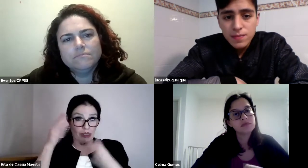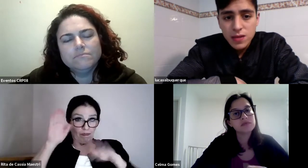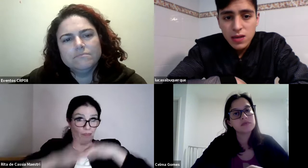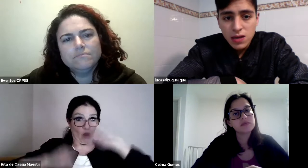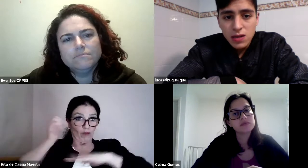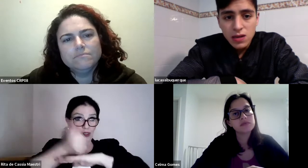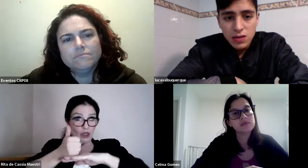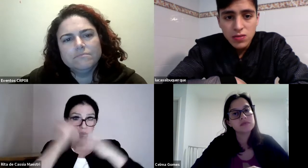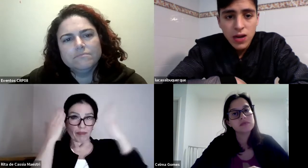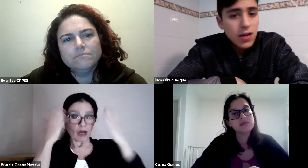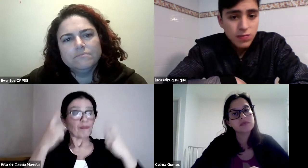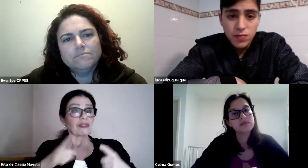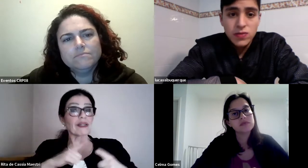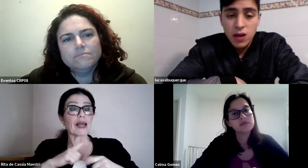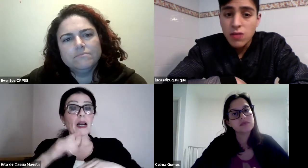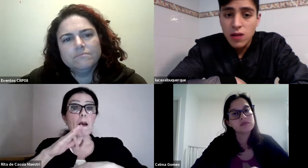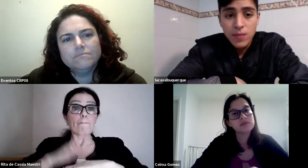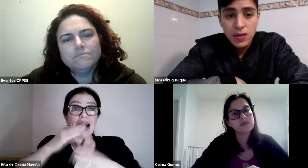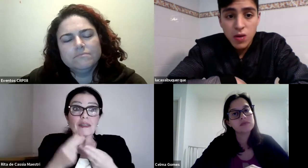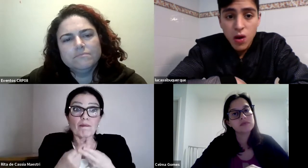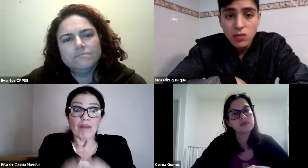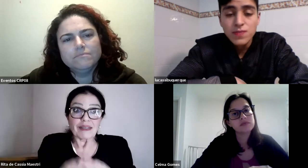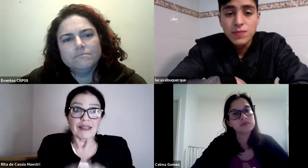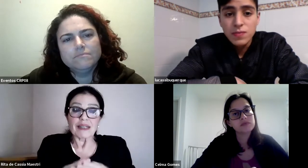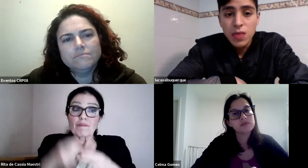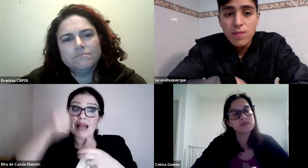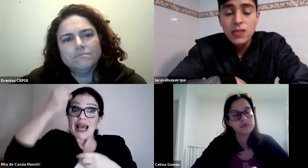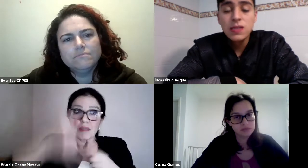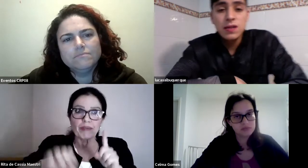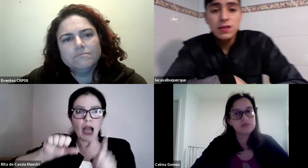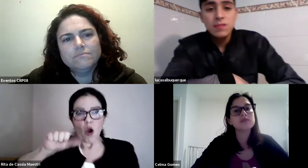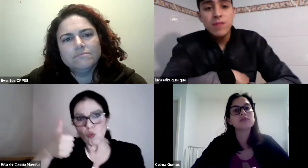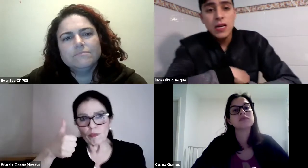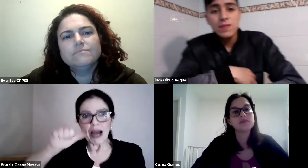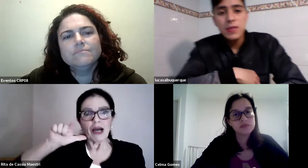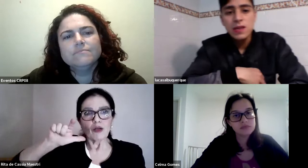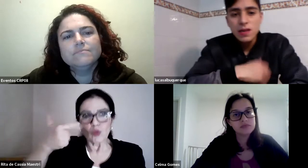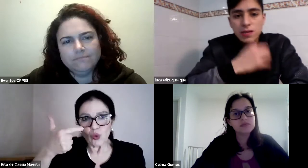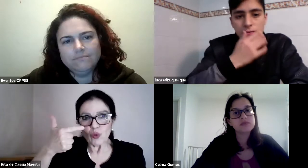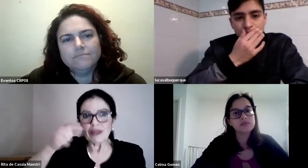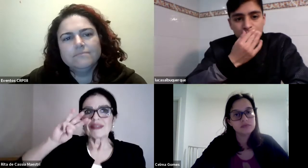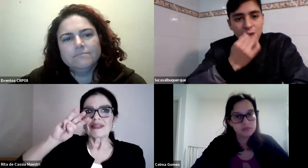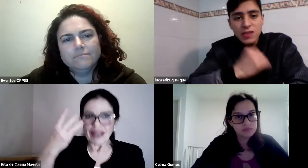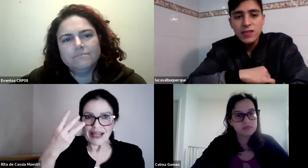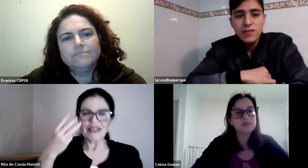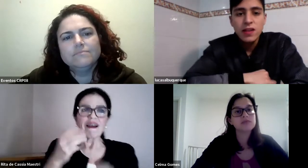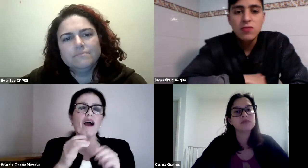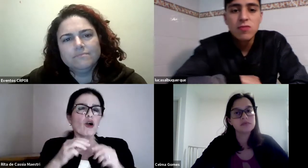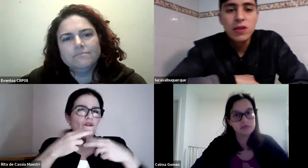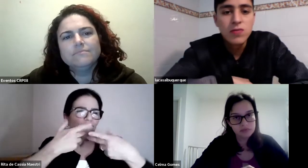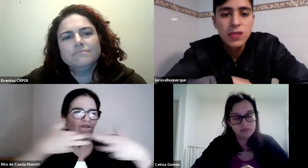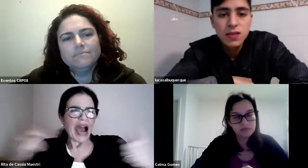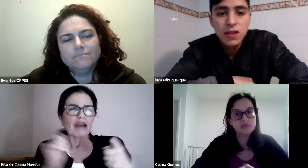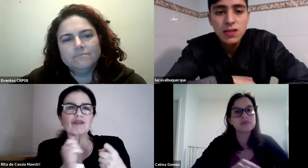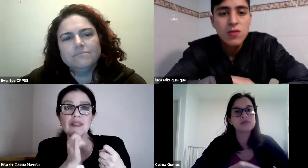precisa, no caso profissional, né, psicólogo, precisa ter mais paciência. Às vezes falar